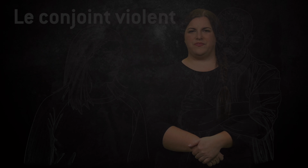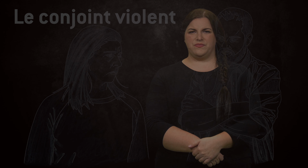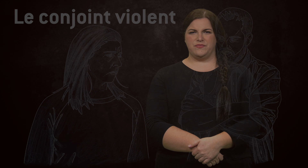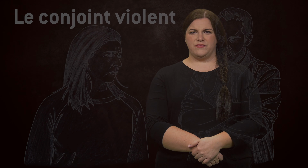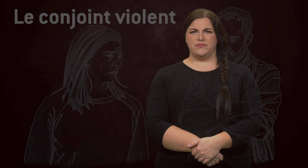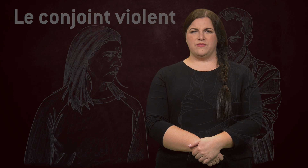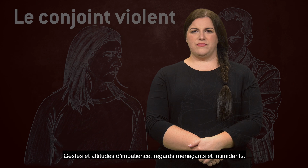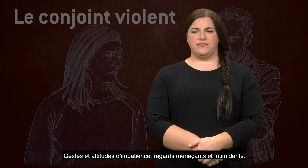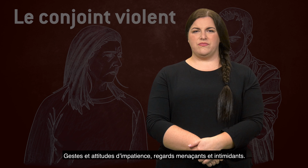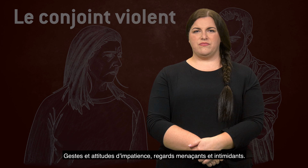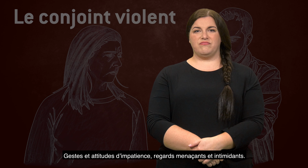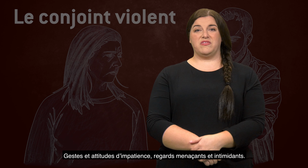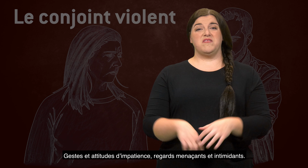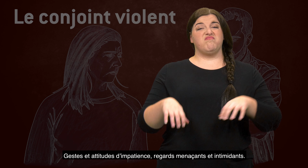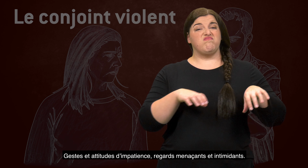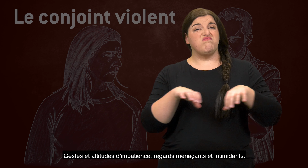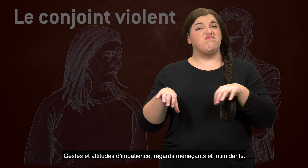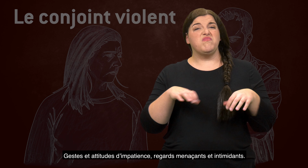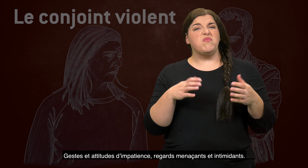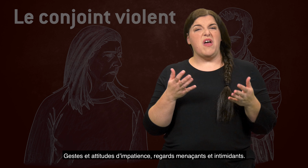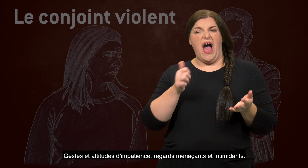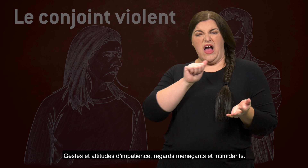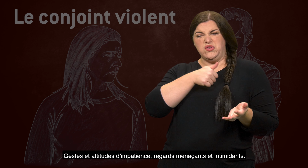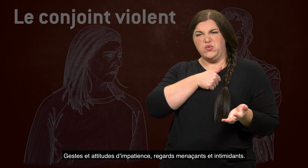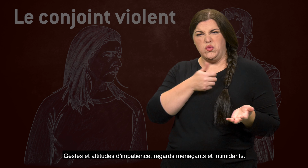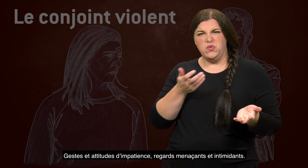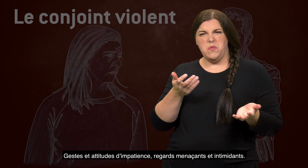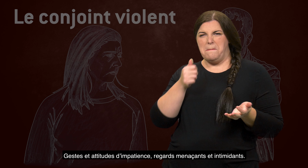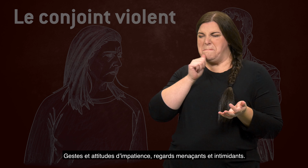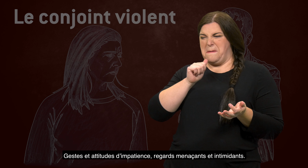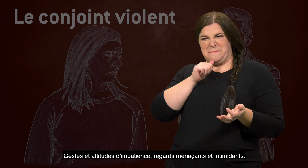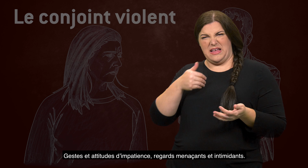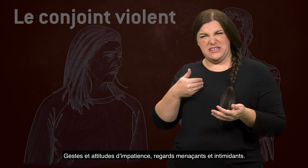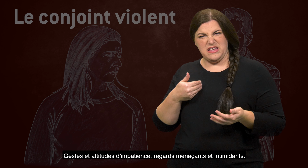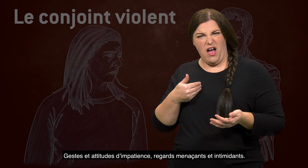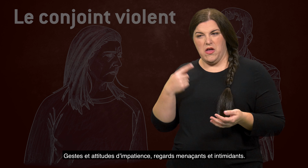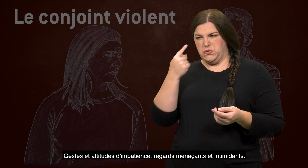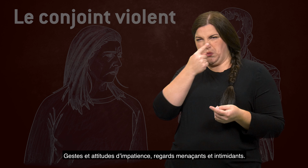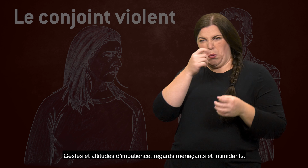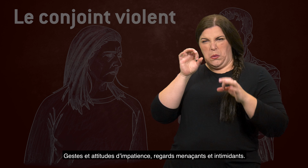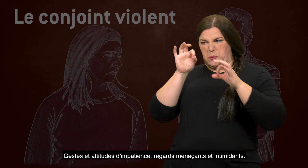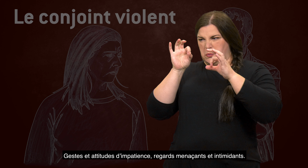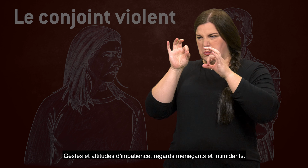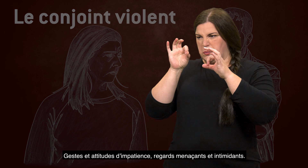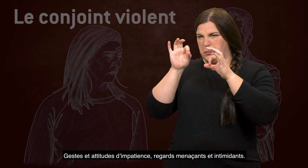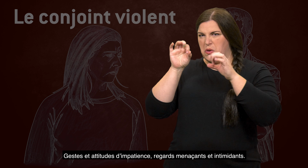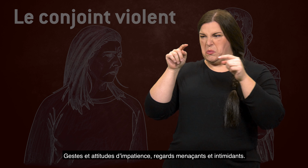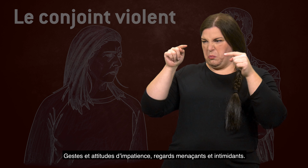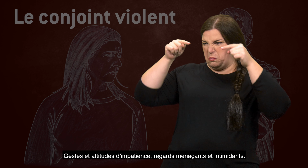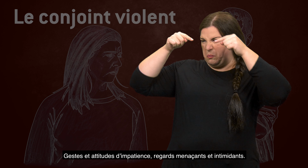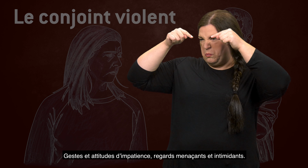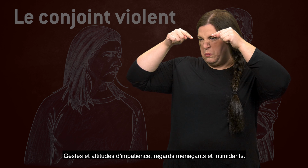Le conjoint violent Geste et attitude d'impatience, regard menaçant et intimidant.